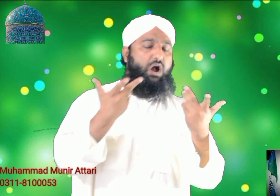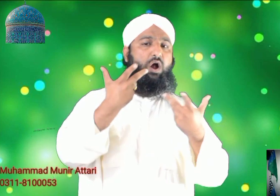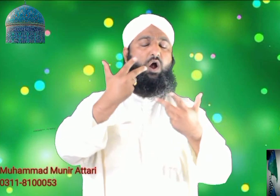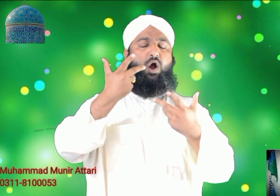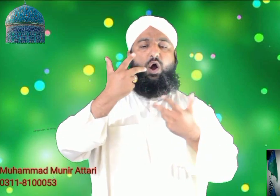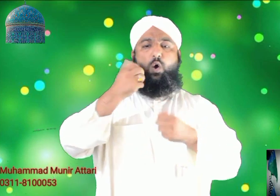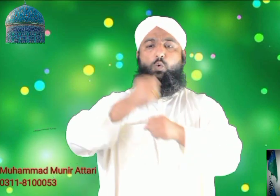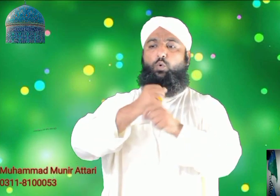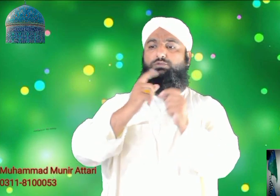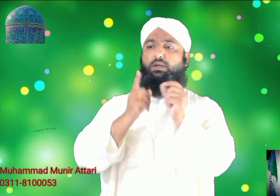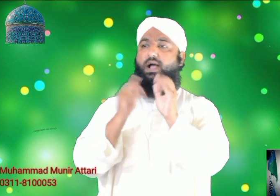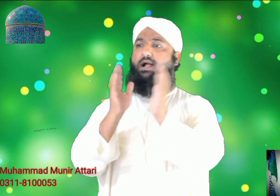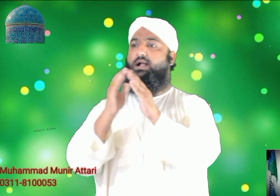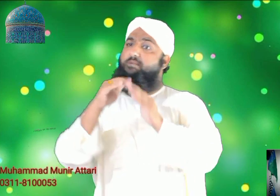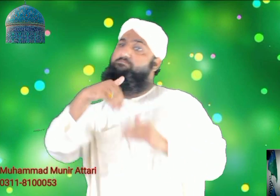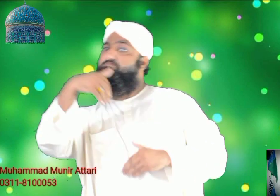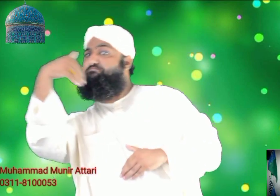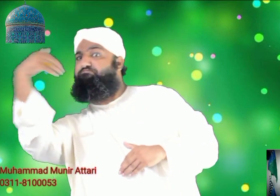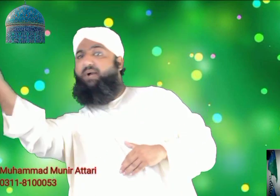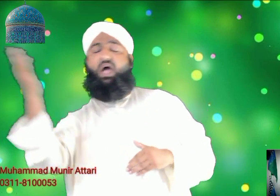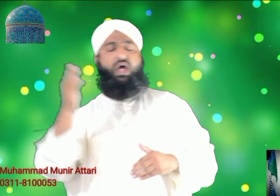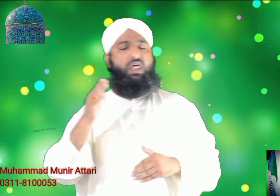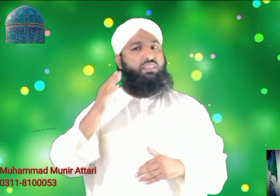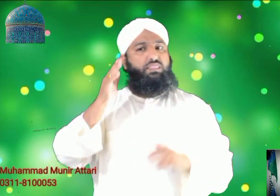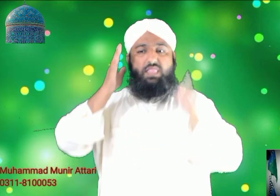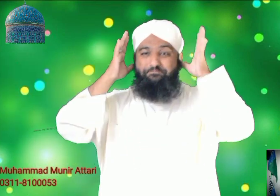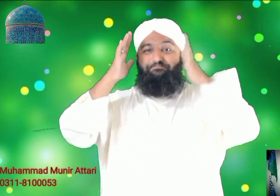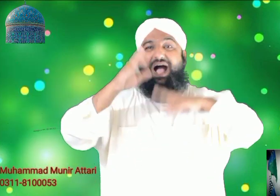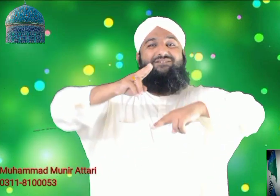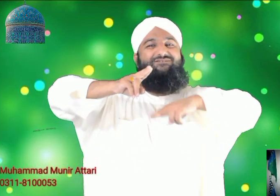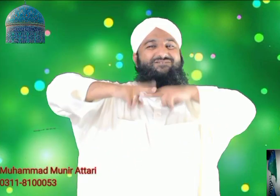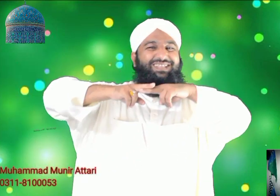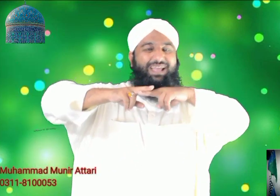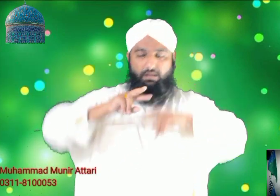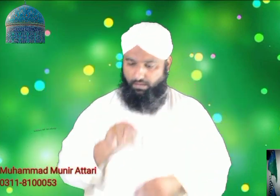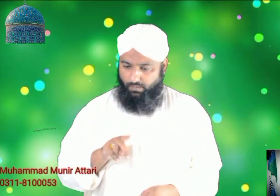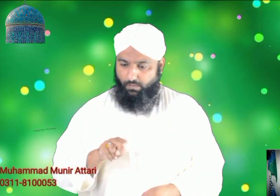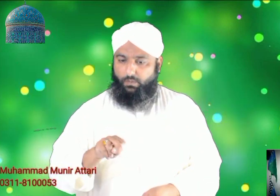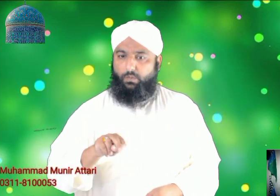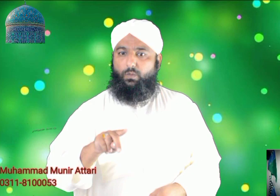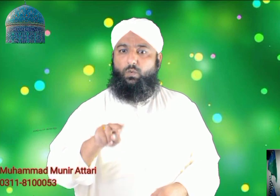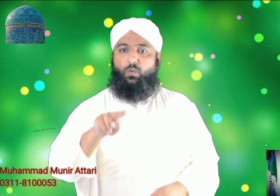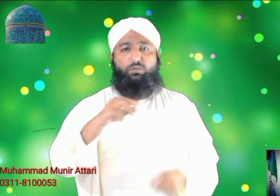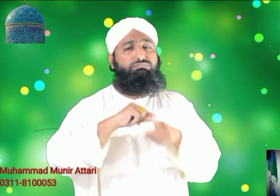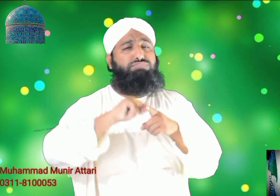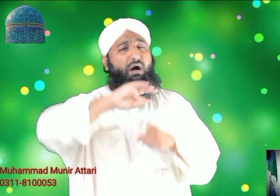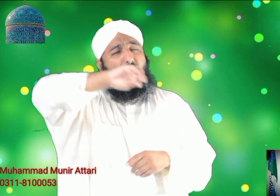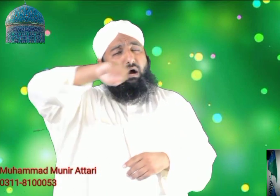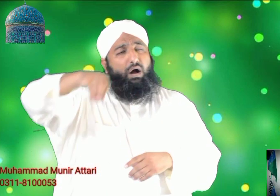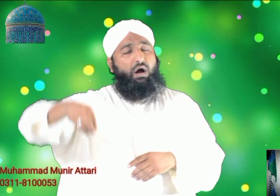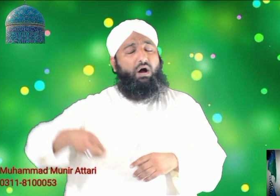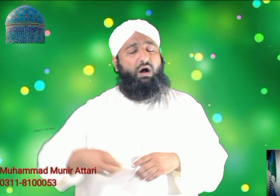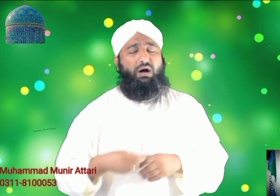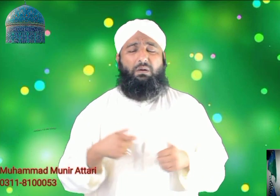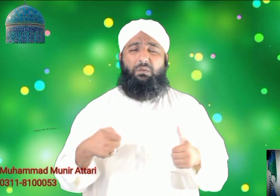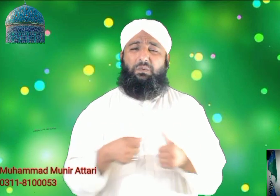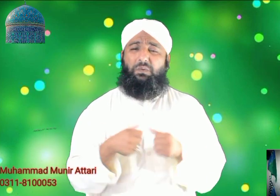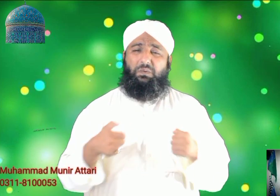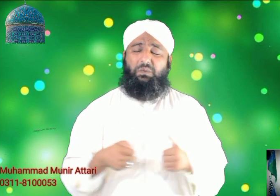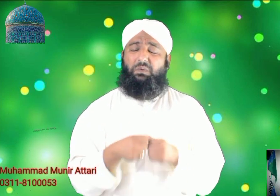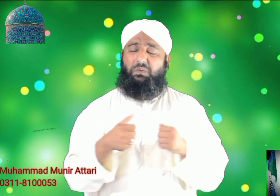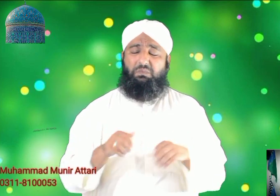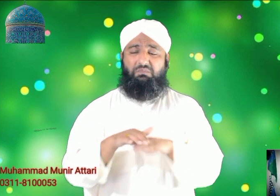دولت سے باہر نکلتے، ساری رات عبادت۔ اللہ اکبر۔ اب میرے پیارے اسلامی بھائیوں، غوث پاک کے بارے میں آتا ہے